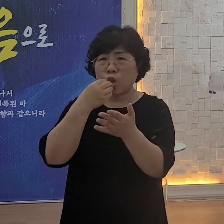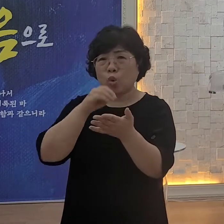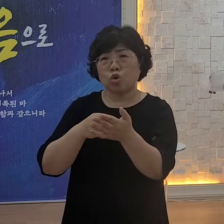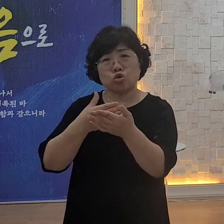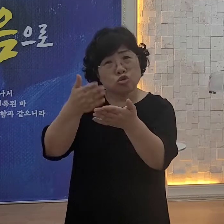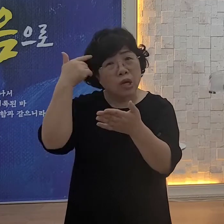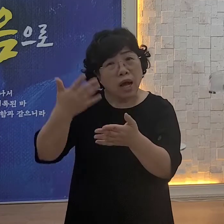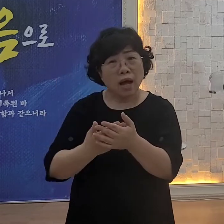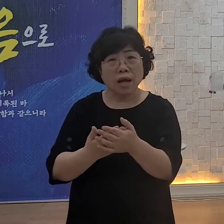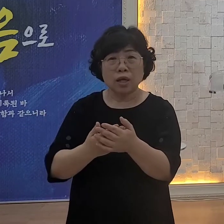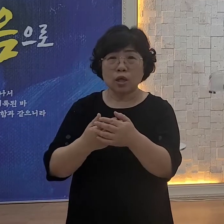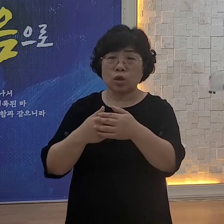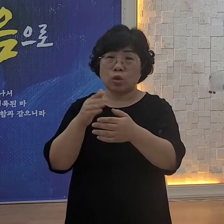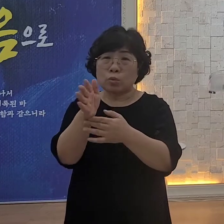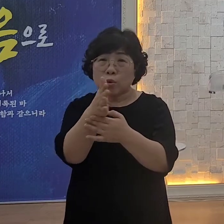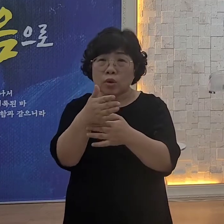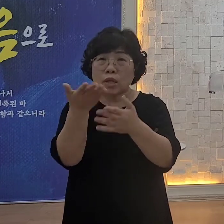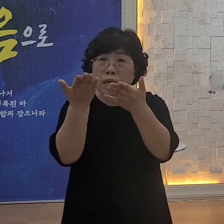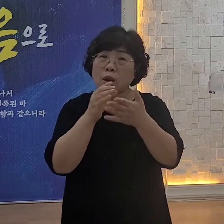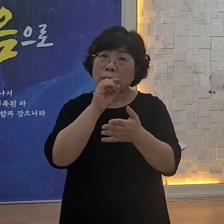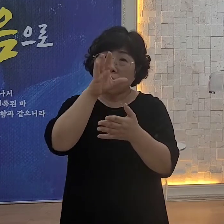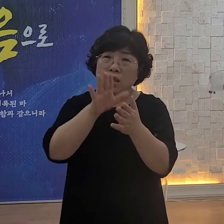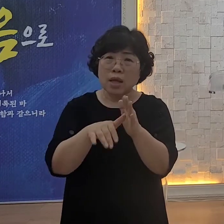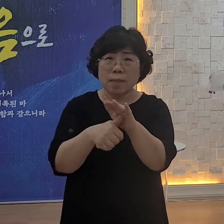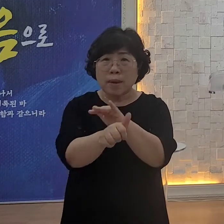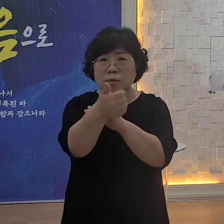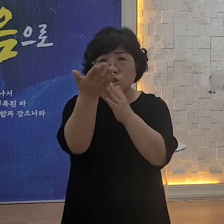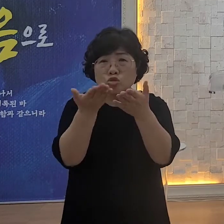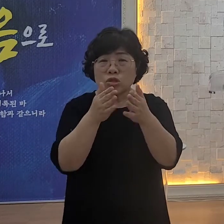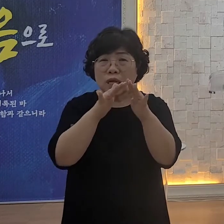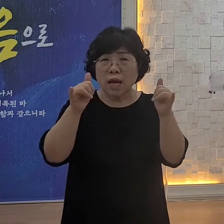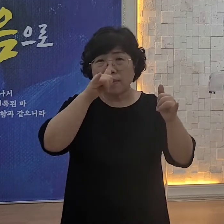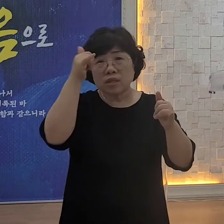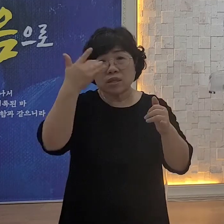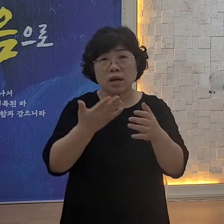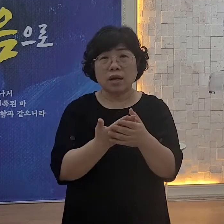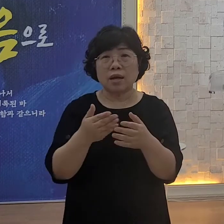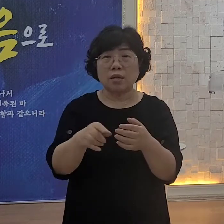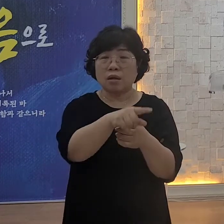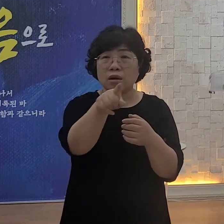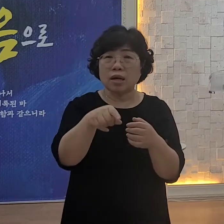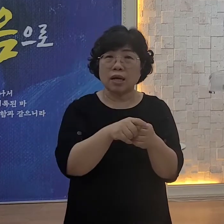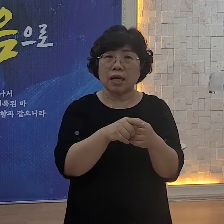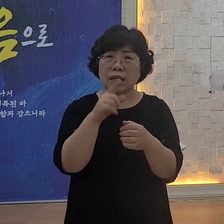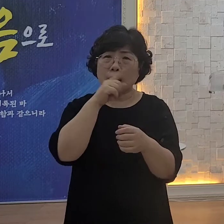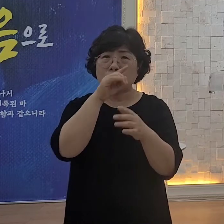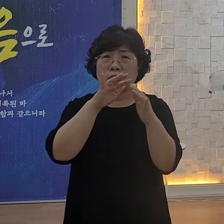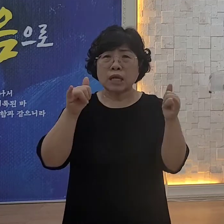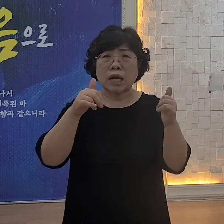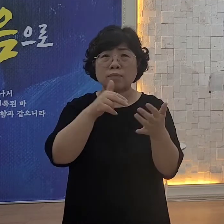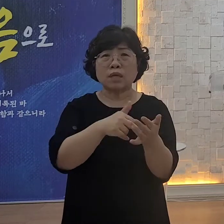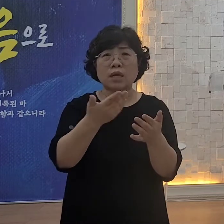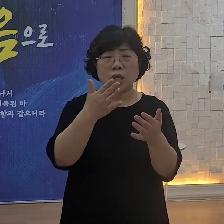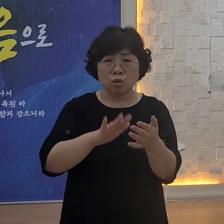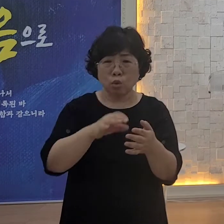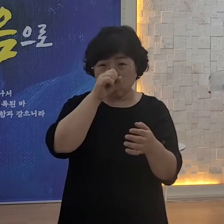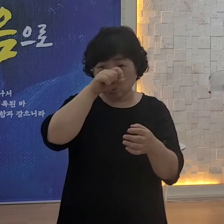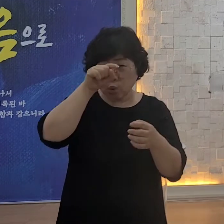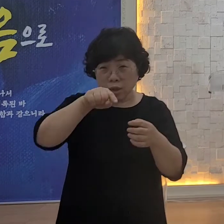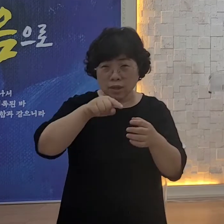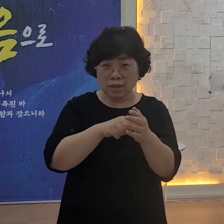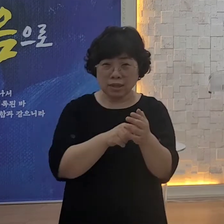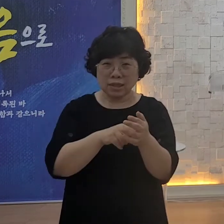돌을 주며 생선을 달라 하는데 뱀을 줄 사람이 있겠느냐? 너희가 악한 자라도 좋은